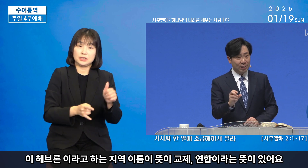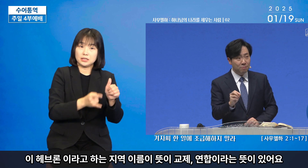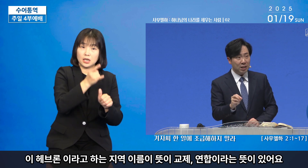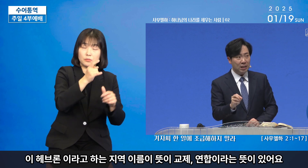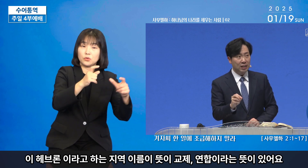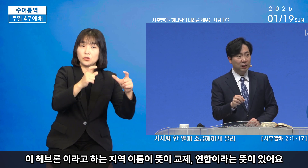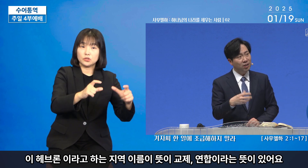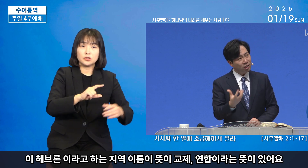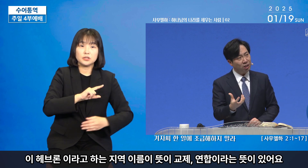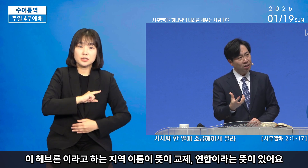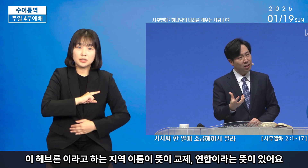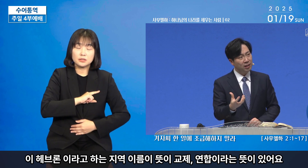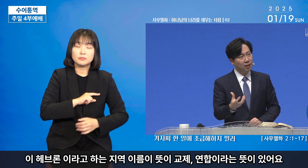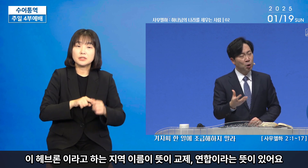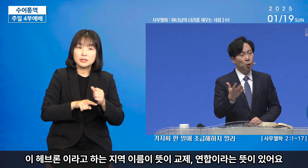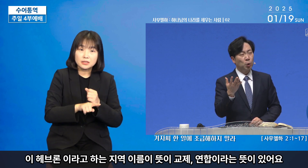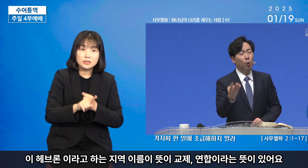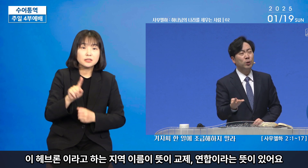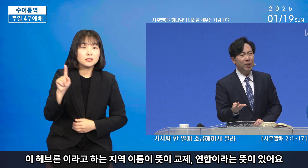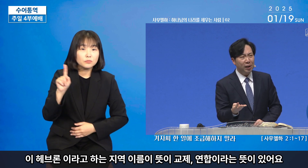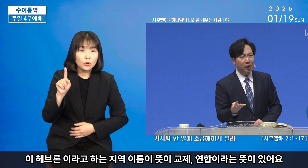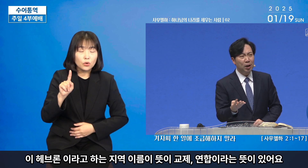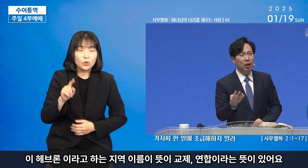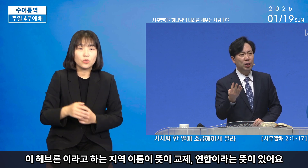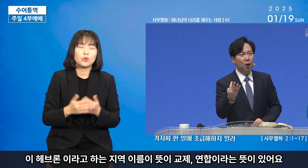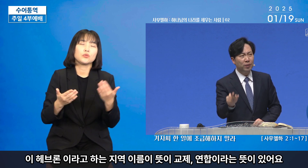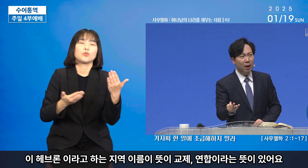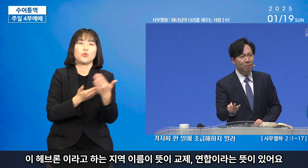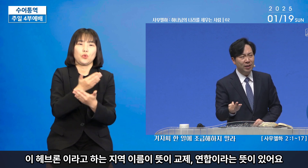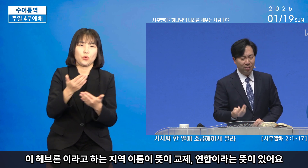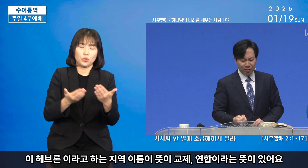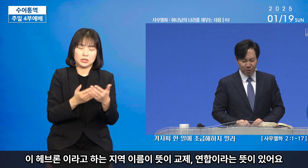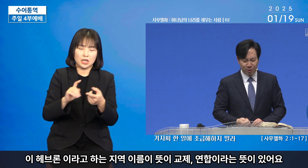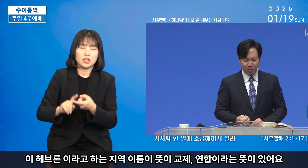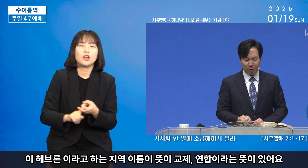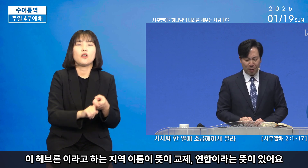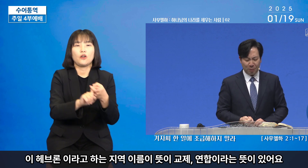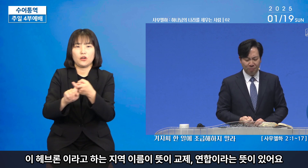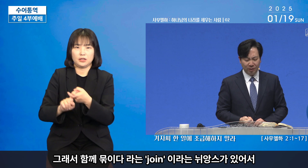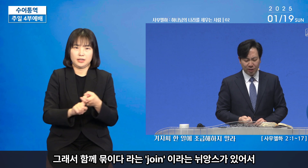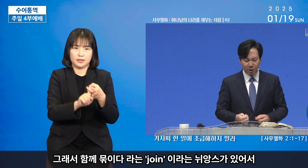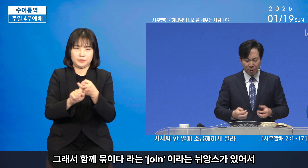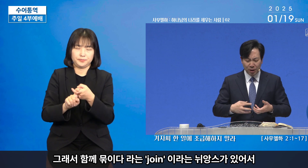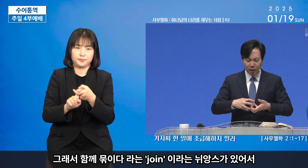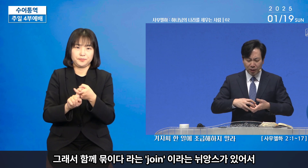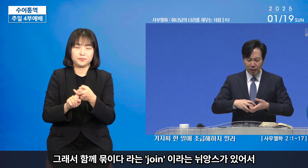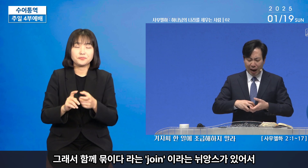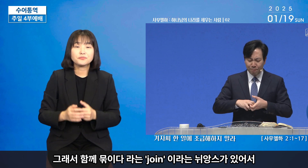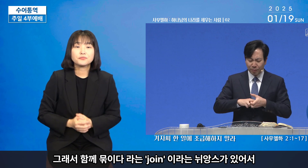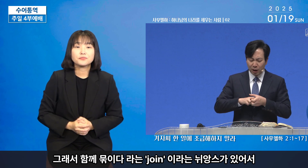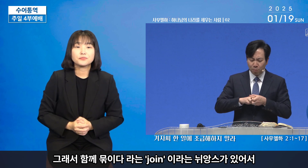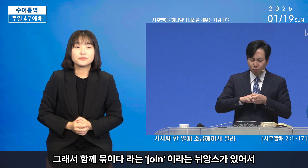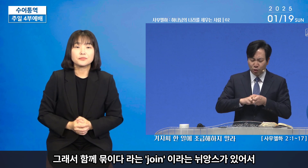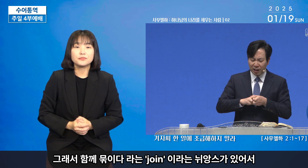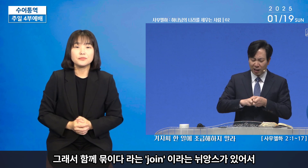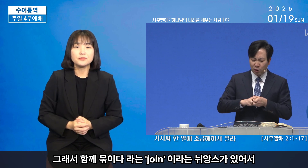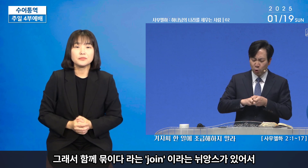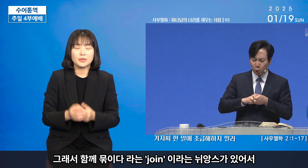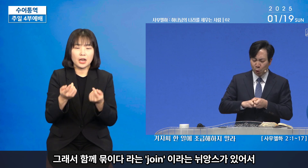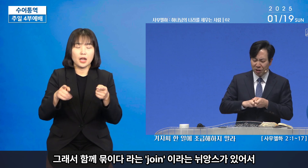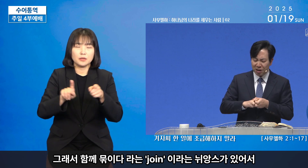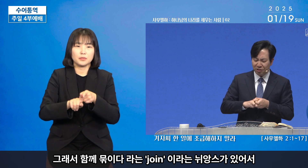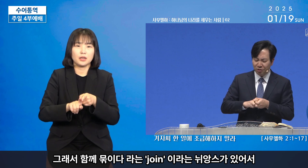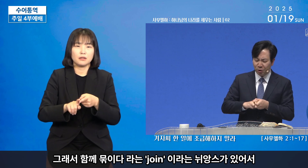지역 이름이 뜻이 교제, 연합이라는 뜻이 있어요. 그래서 이 함께